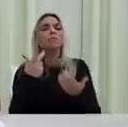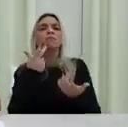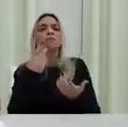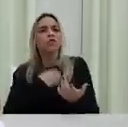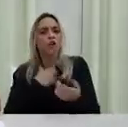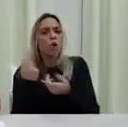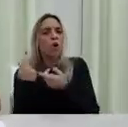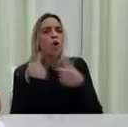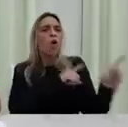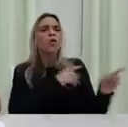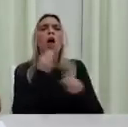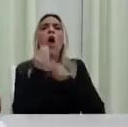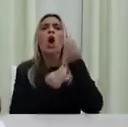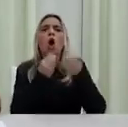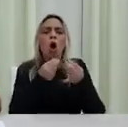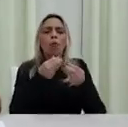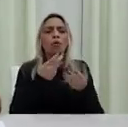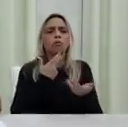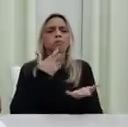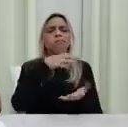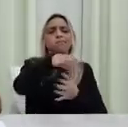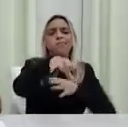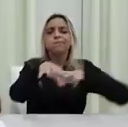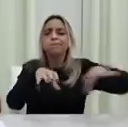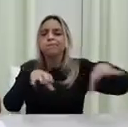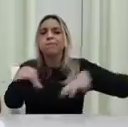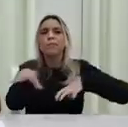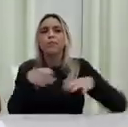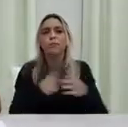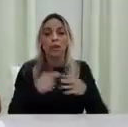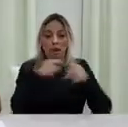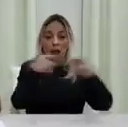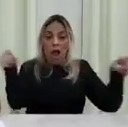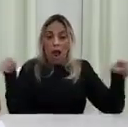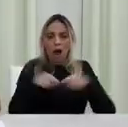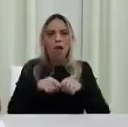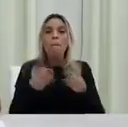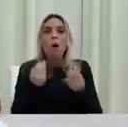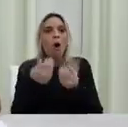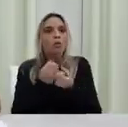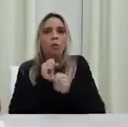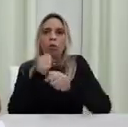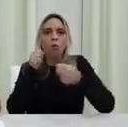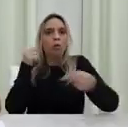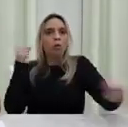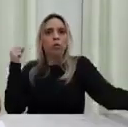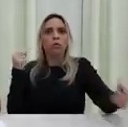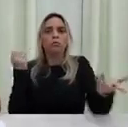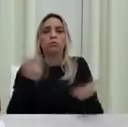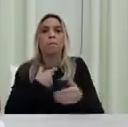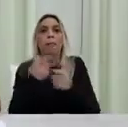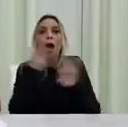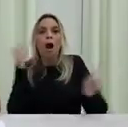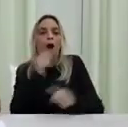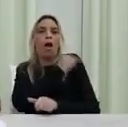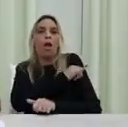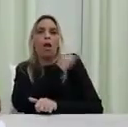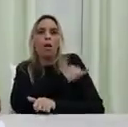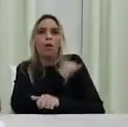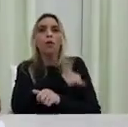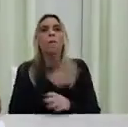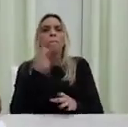foi demarcada a reserva Yanomami, uma área 2 vezes o tamanho do estado do Rio de Janeiro, para aproximadamente 9 mil